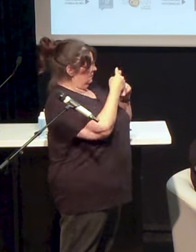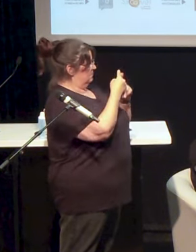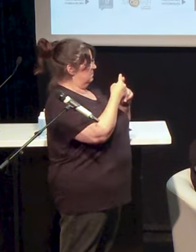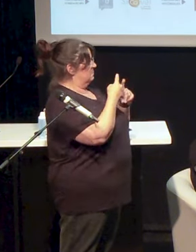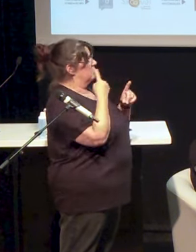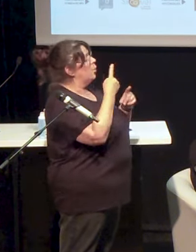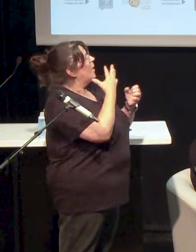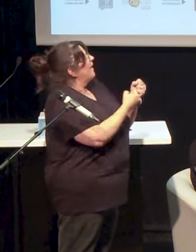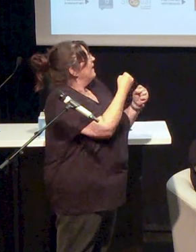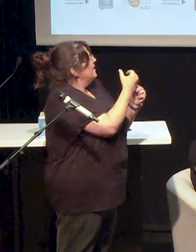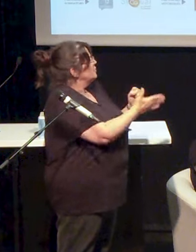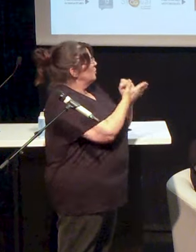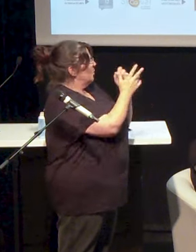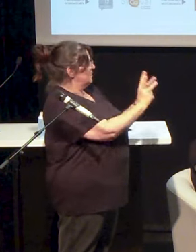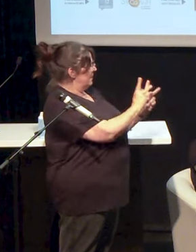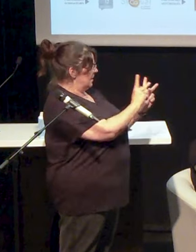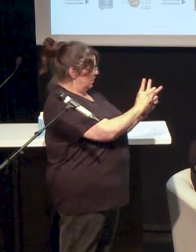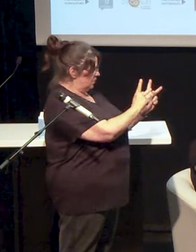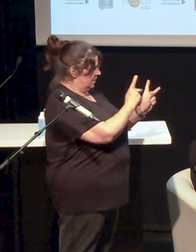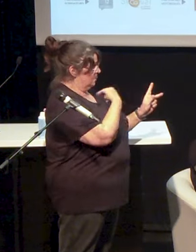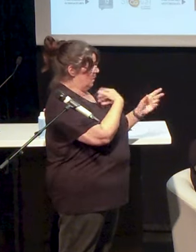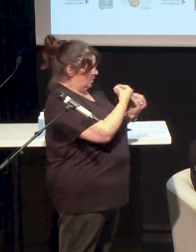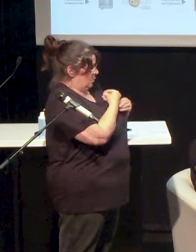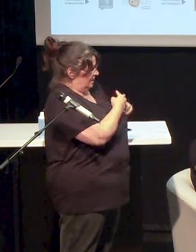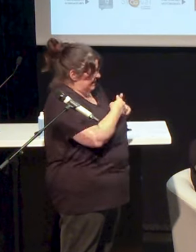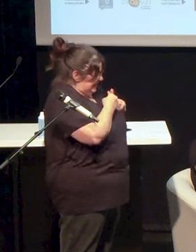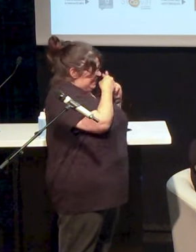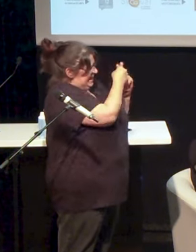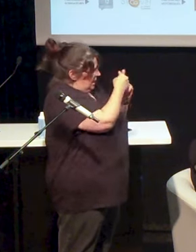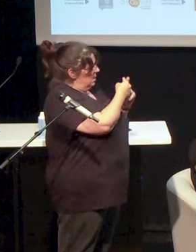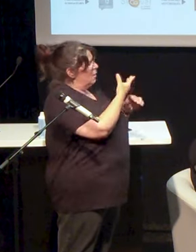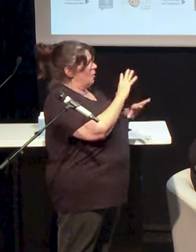supports pédagogiques en voulant essayer effectivement